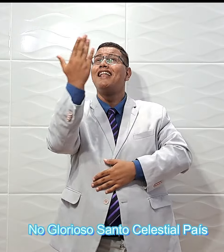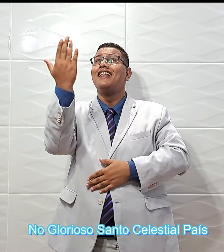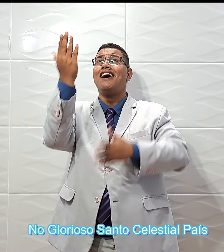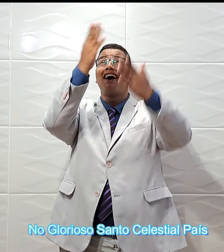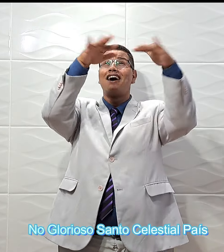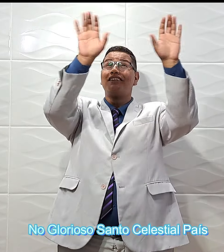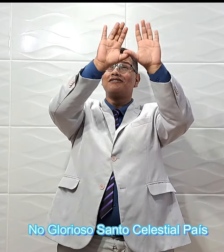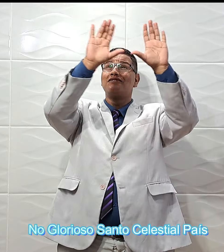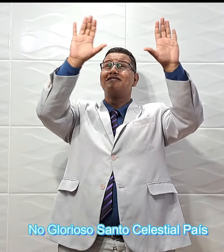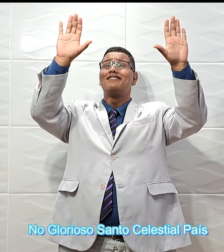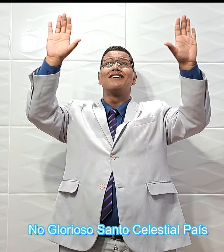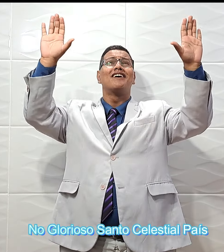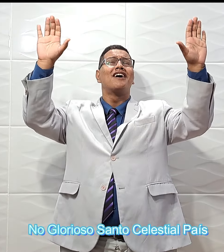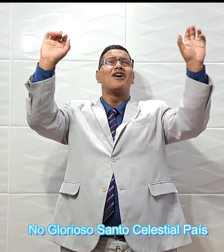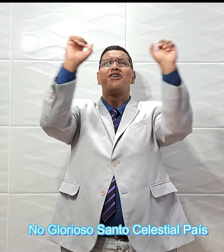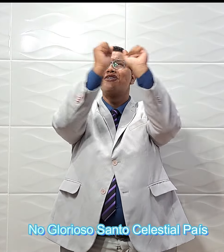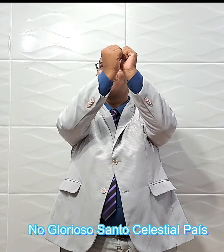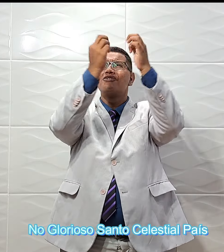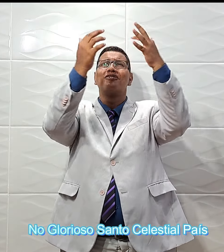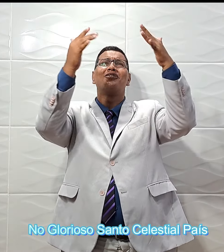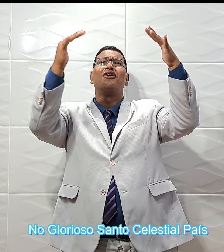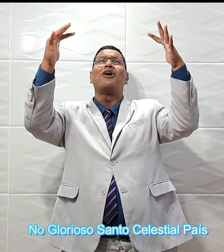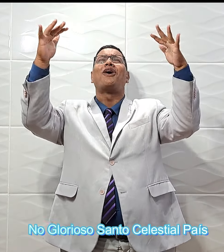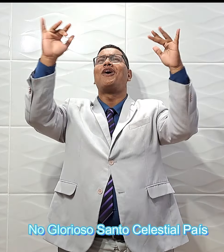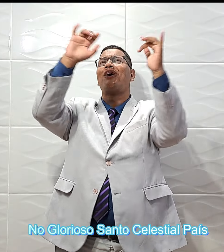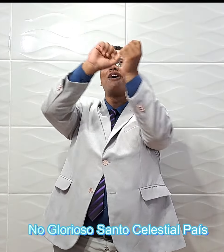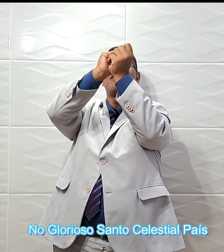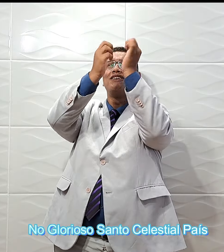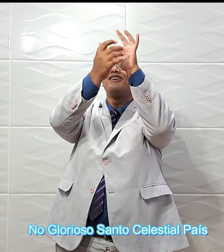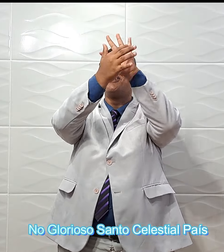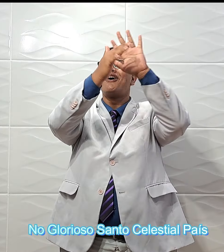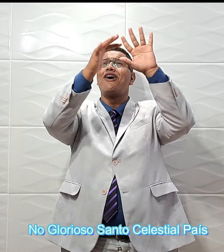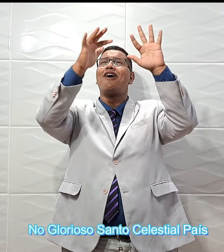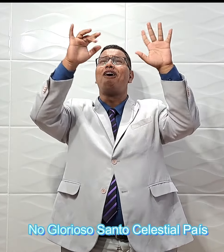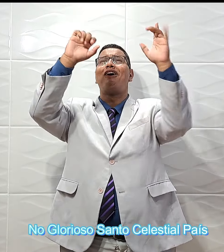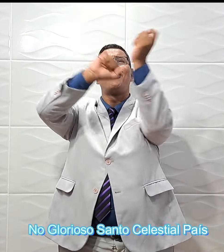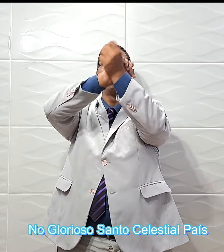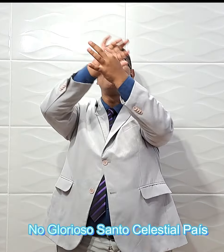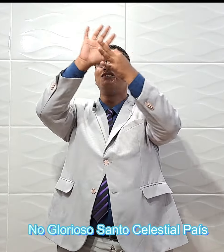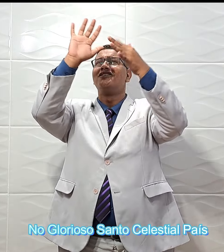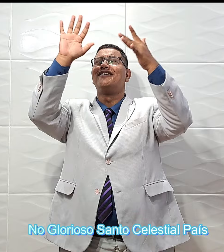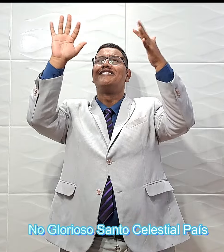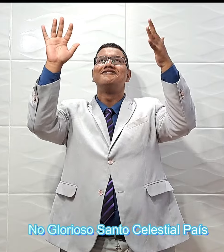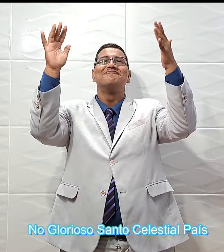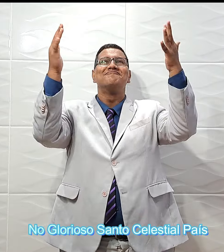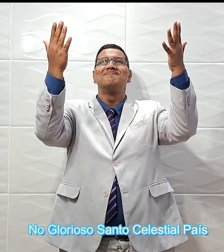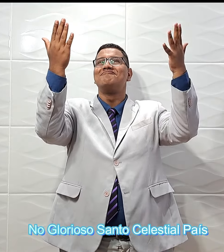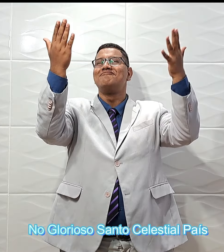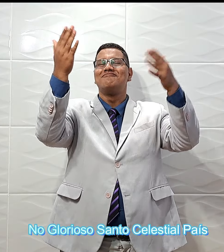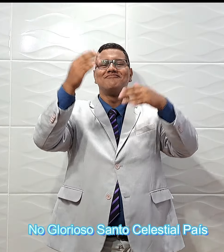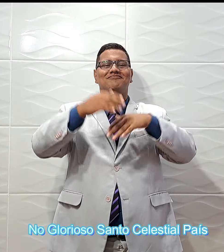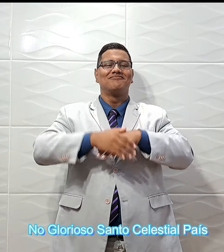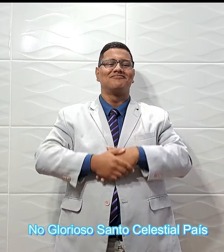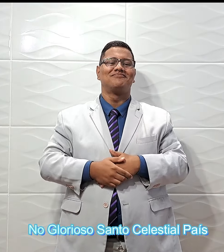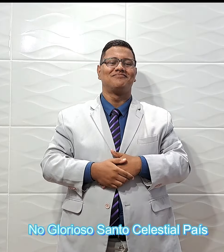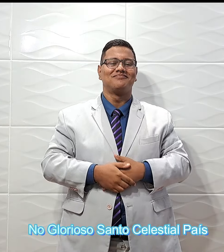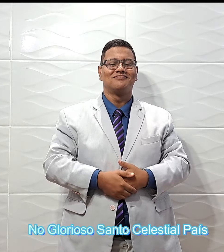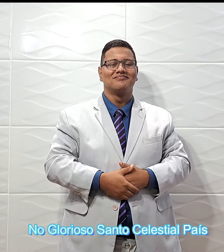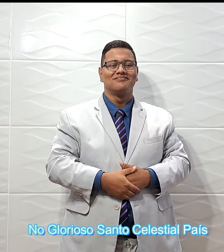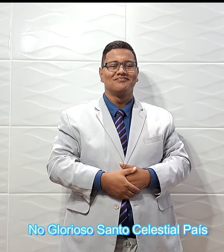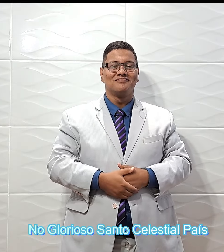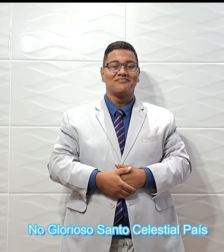No glorioso santo celestial país